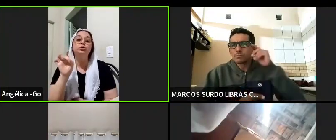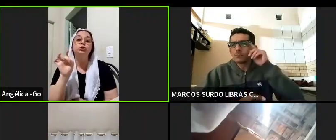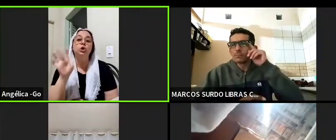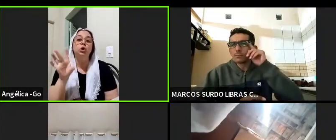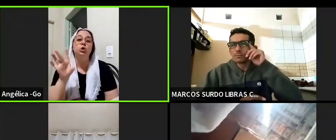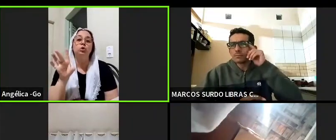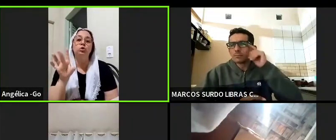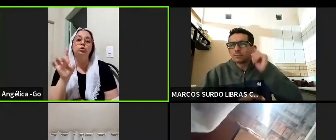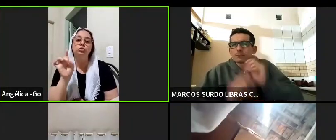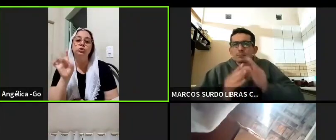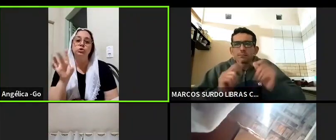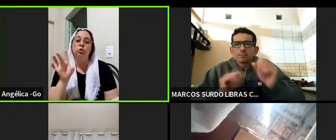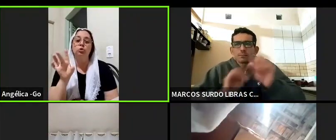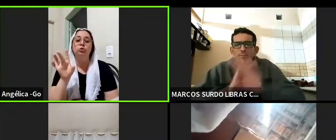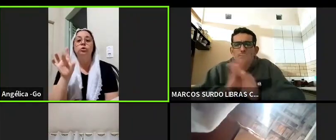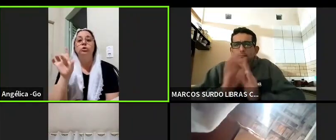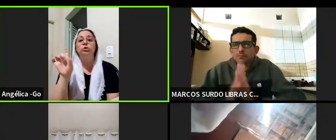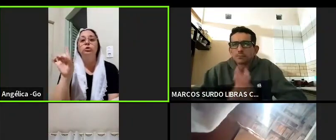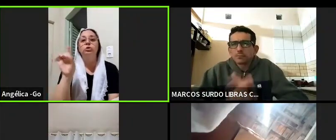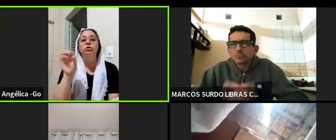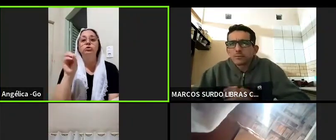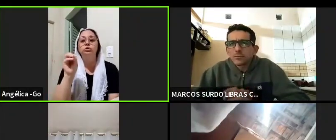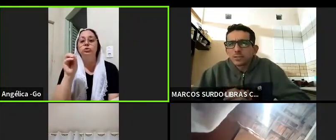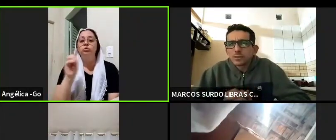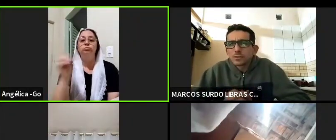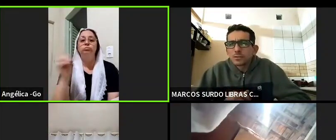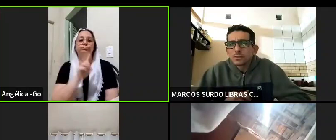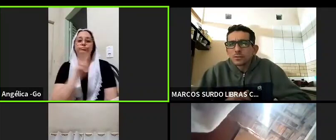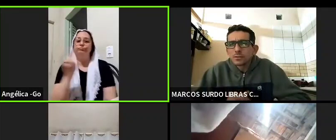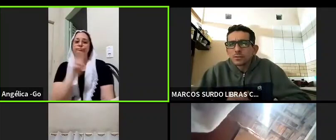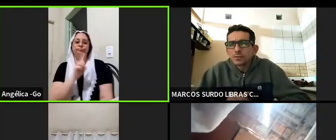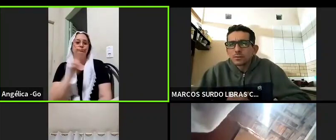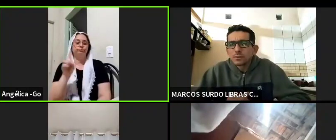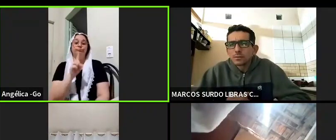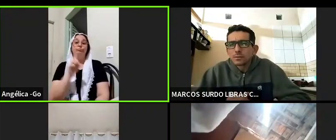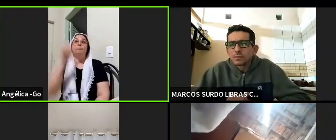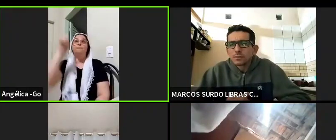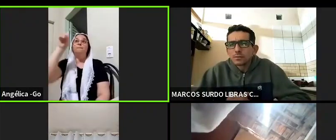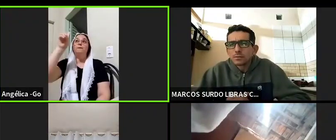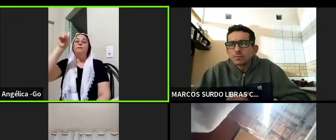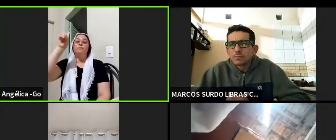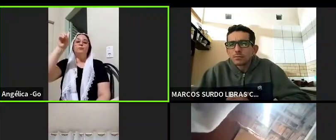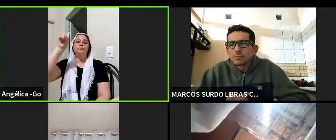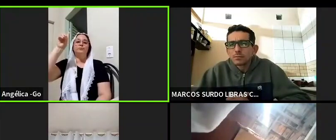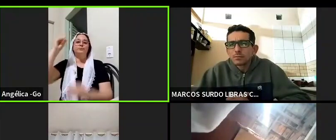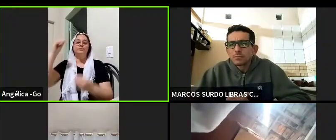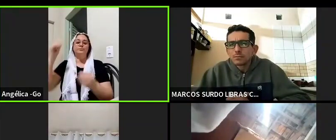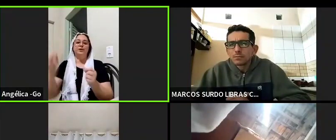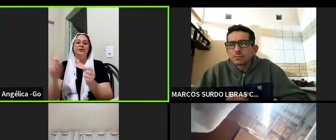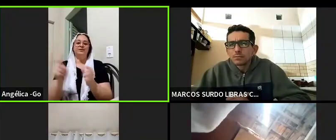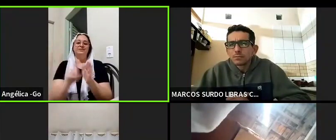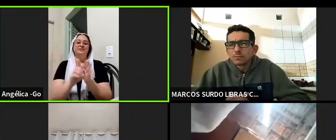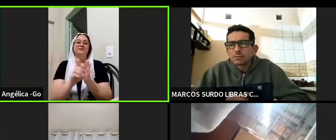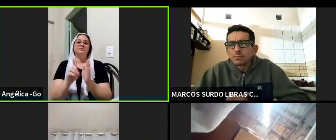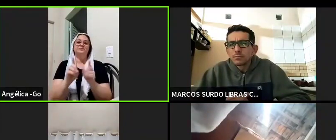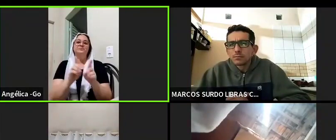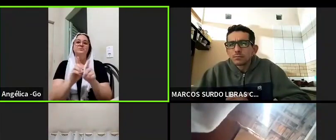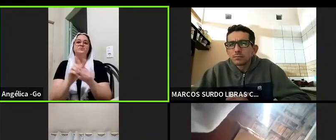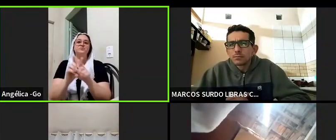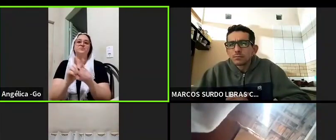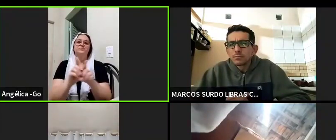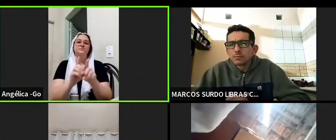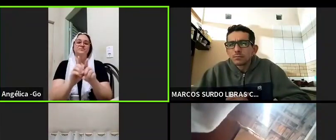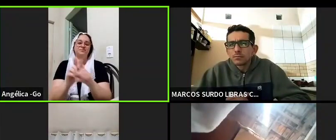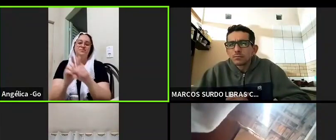aleluia, nome santo do Senhor. Aleluia, o inimigo querendo te colocar medo, receio. Glória ao nome santo do Senhor de você. Aleluia, nome santo do